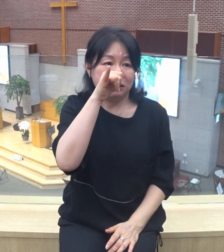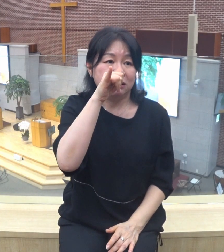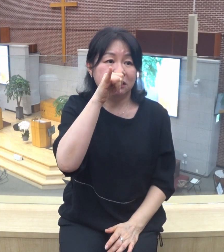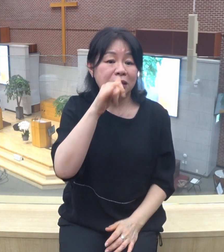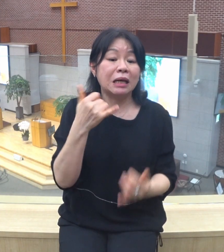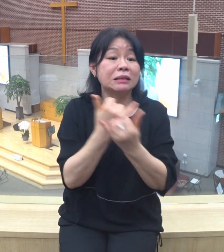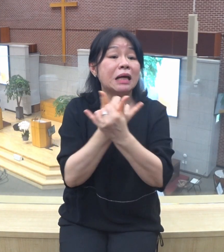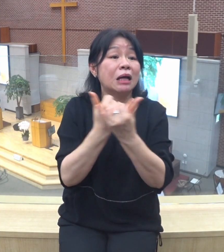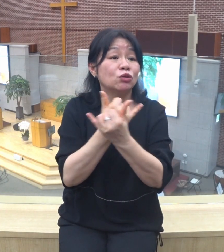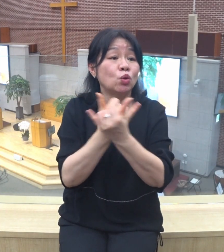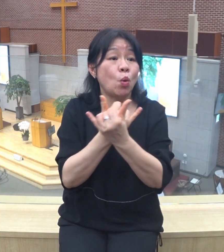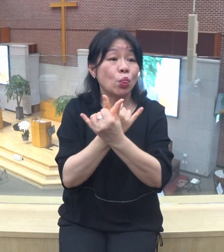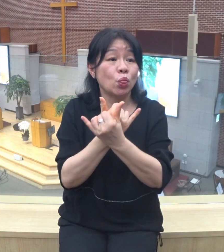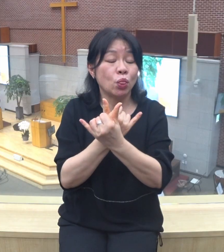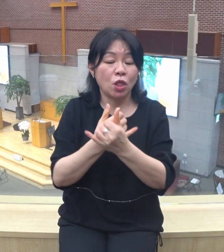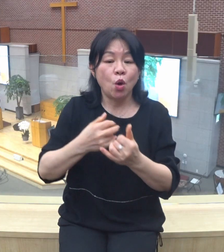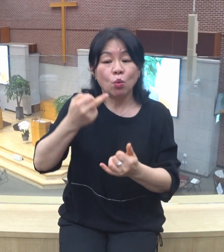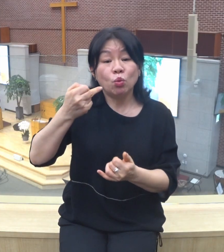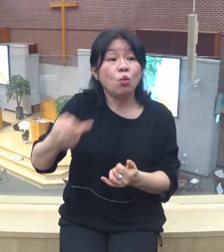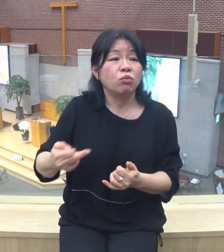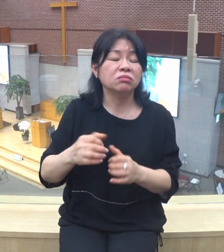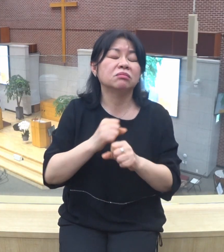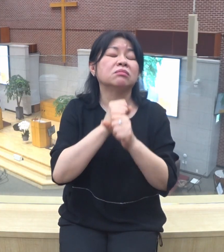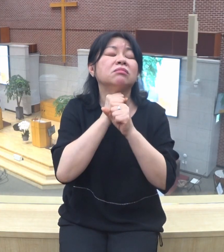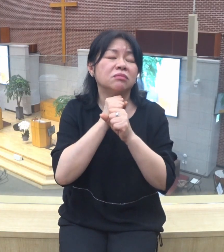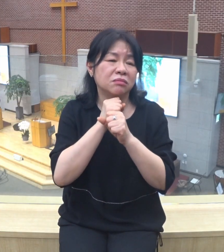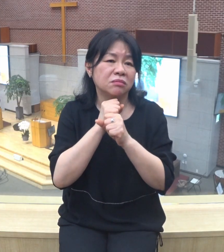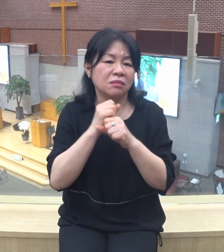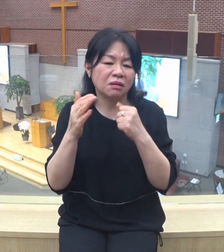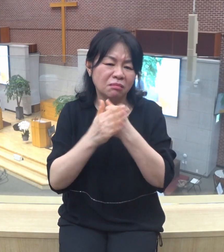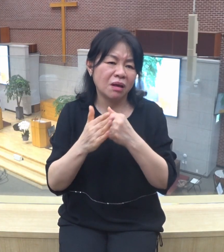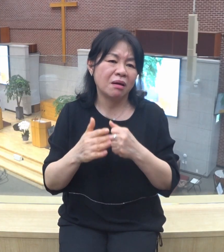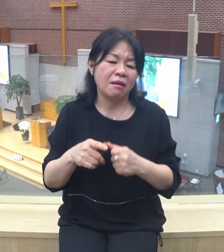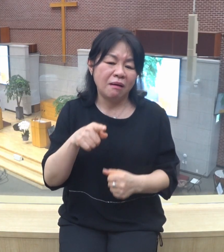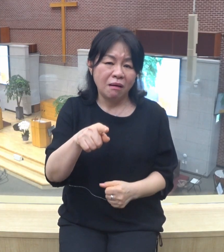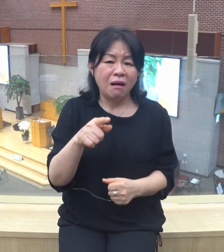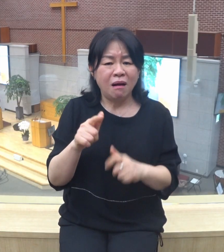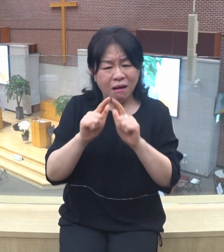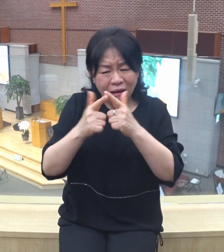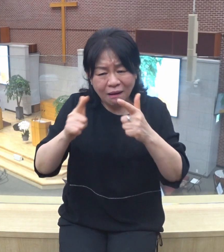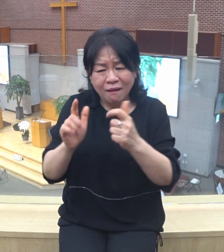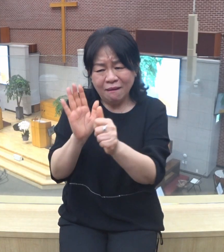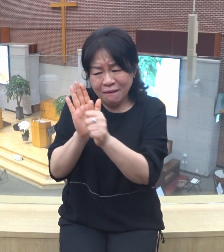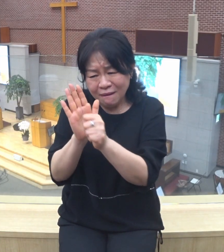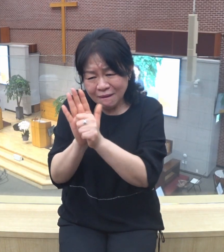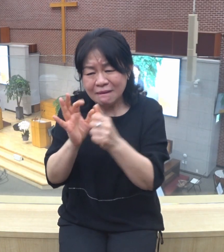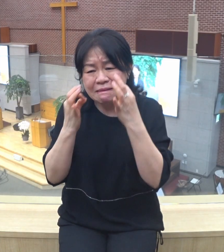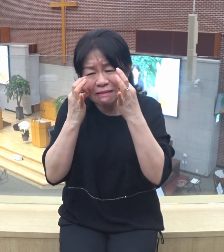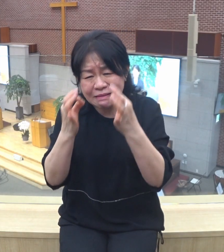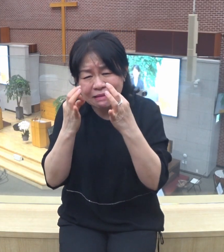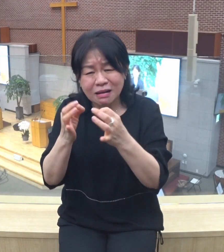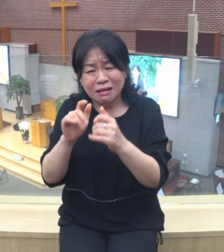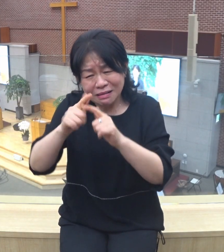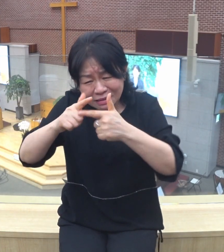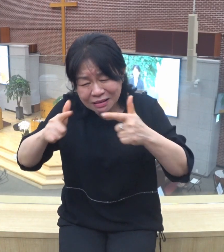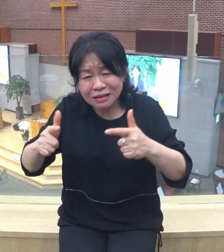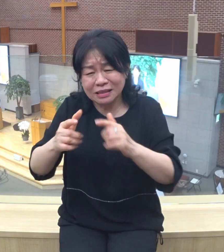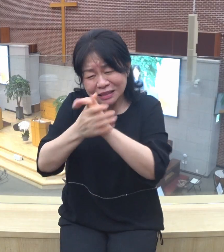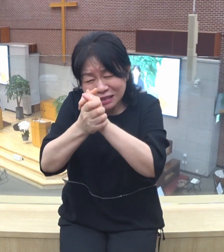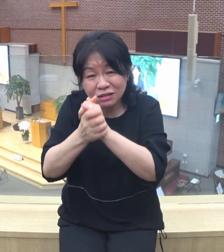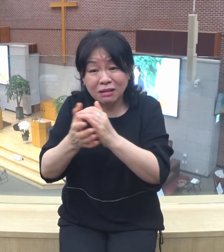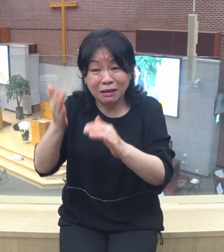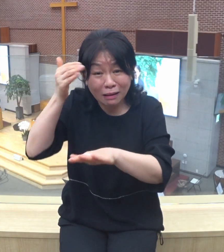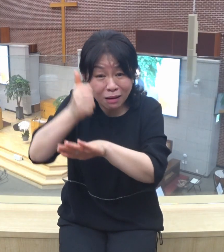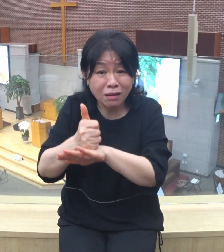사촌 동생이 스스로 삶을 포기했습니다. 비전을 위해서 할 수 있는 건 다 해봤는데 길이 열리지 않고